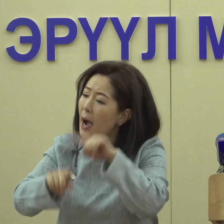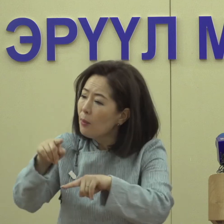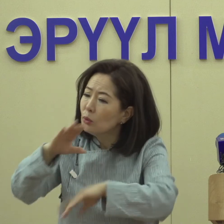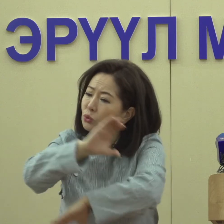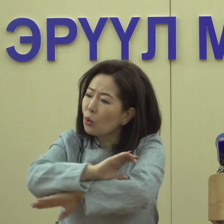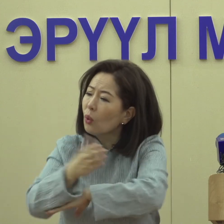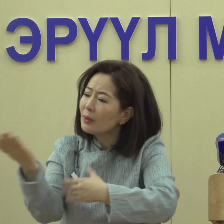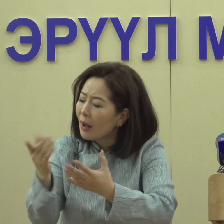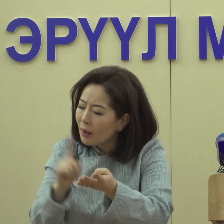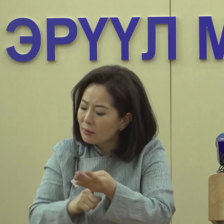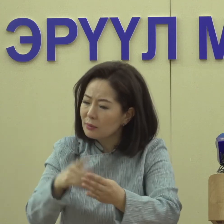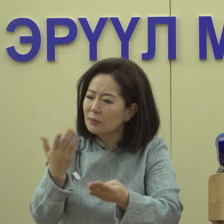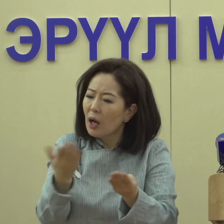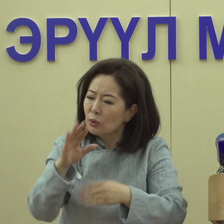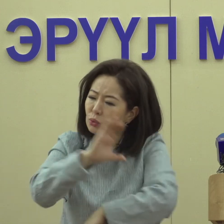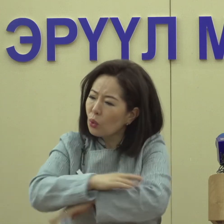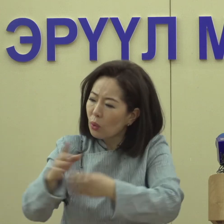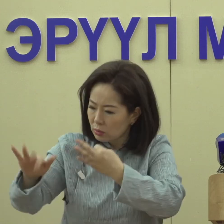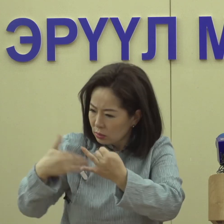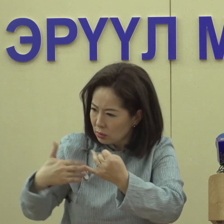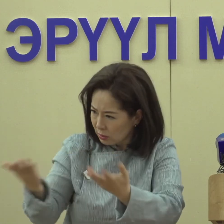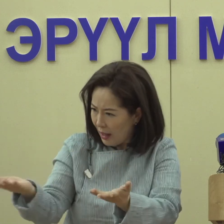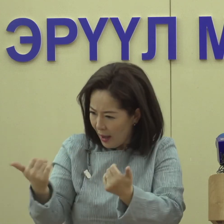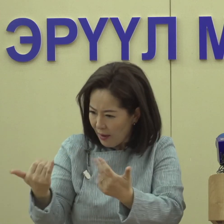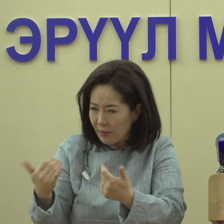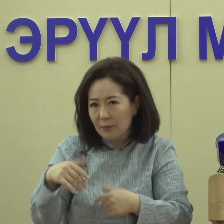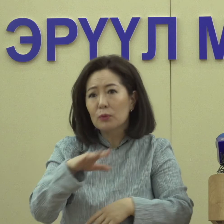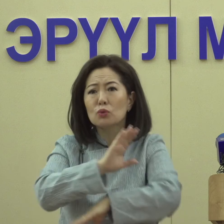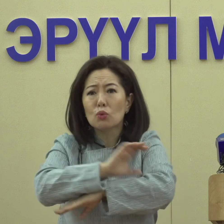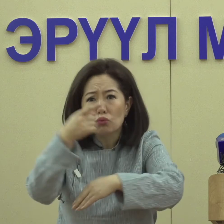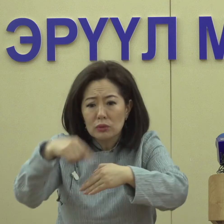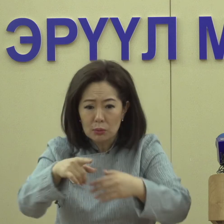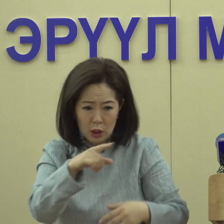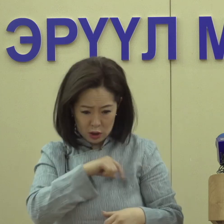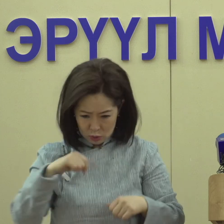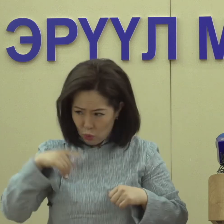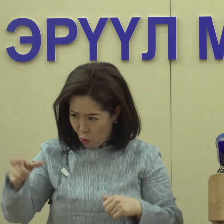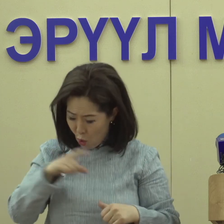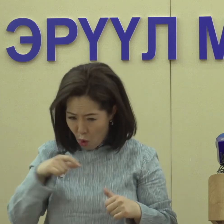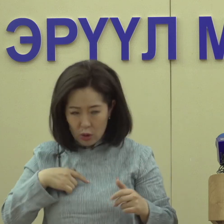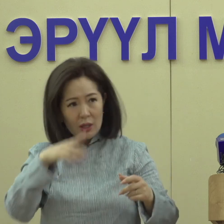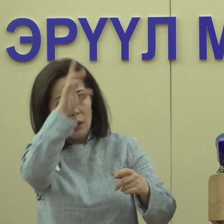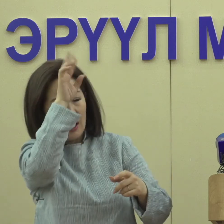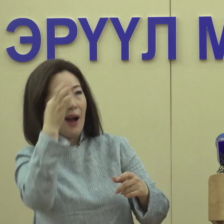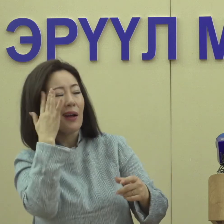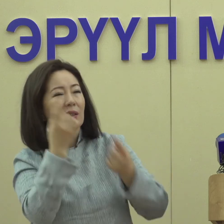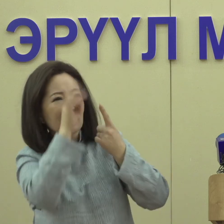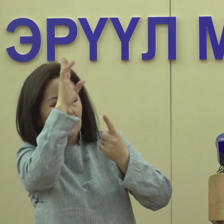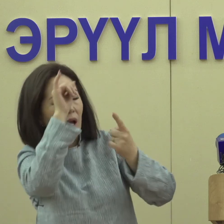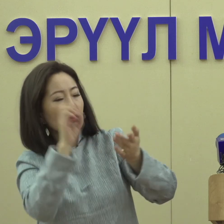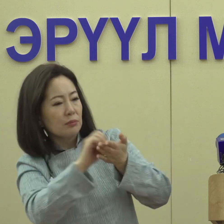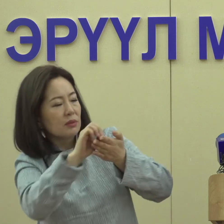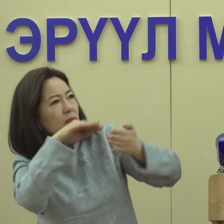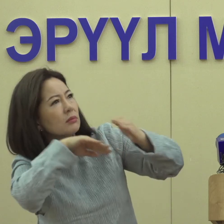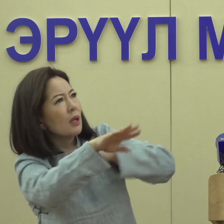сургууль аль сургууль одоо ийм асуудал тавьсан бэ гэдгийг бас бид тухайн иргэн бас манай яамд бас хандаад